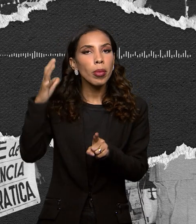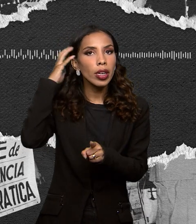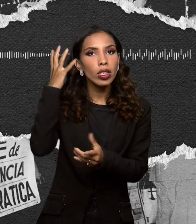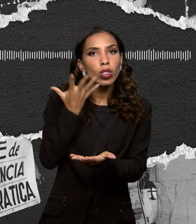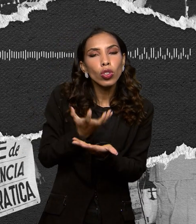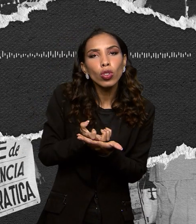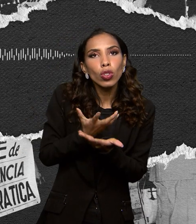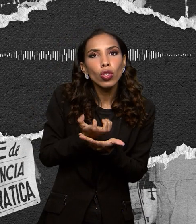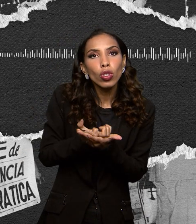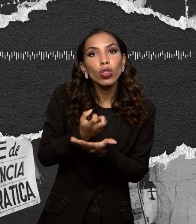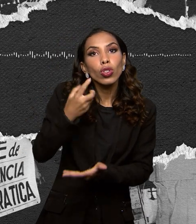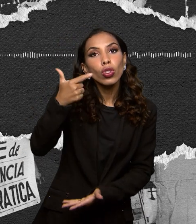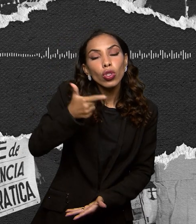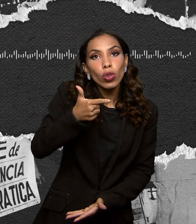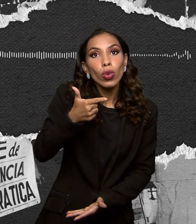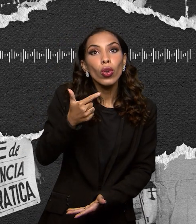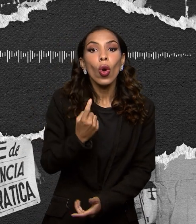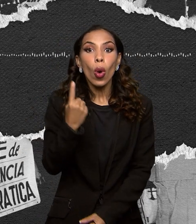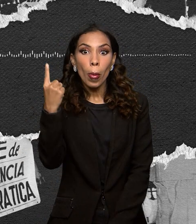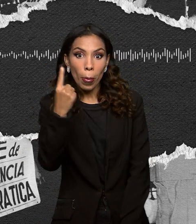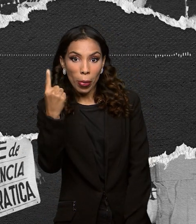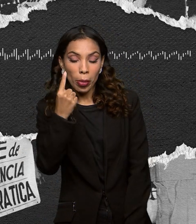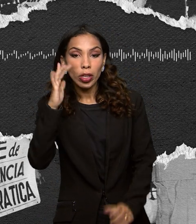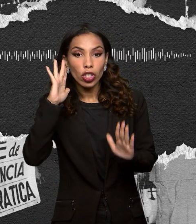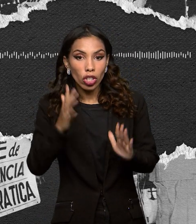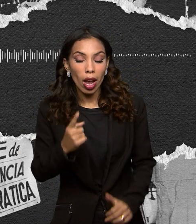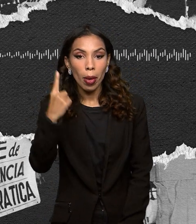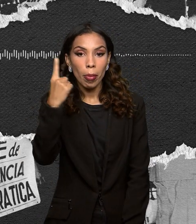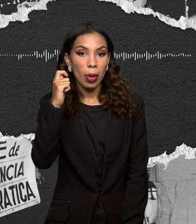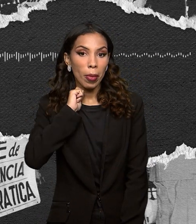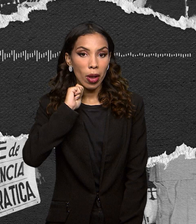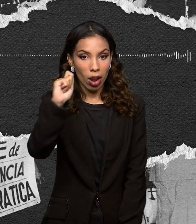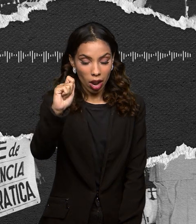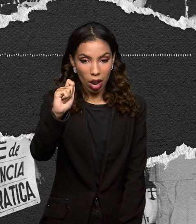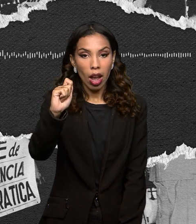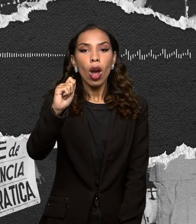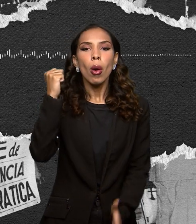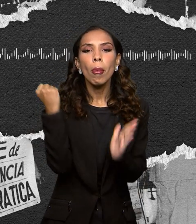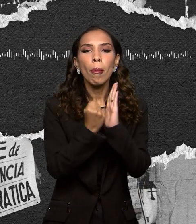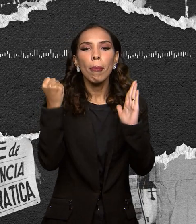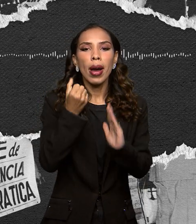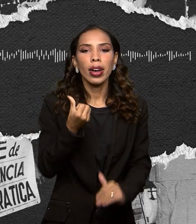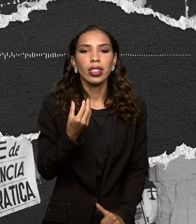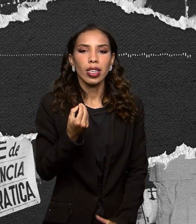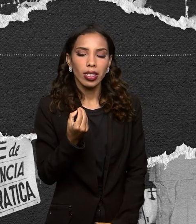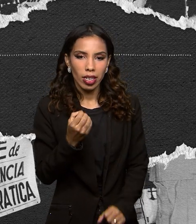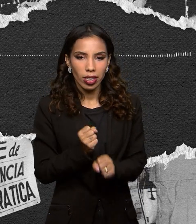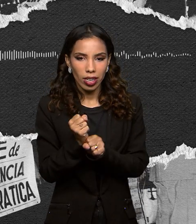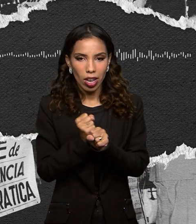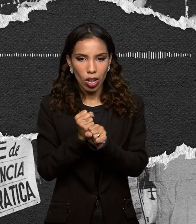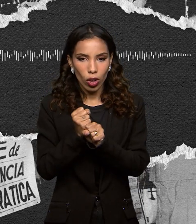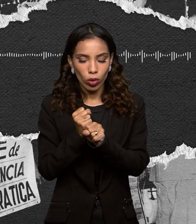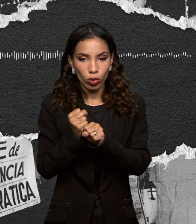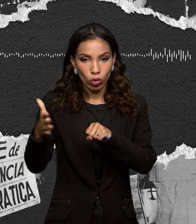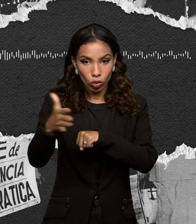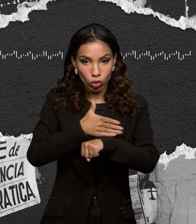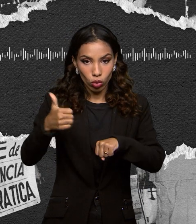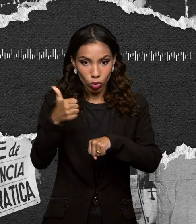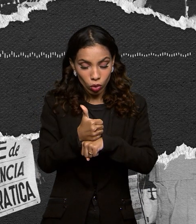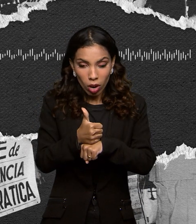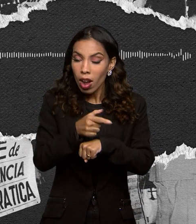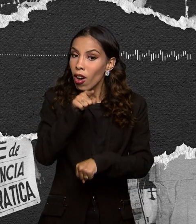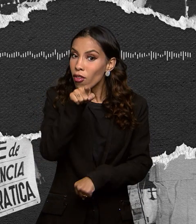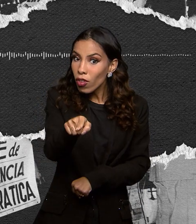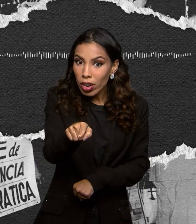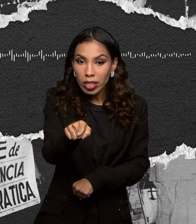quinta-feira. Com exceção do primeiro, que foi lançado no dia 1º de abril para marcar os 60 anos do golpe. Se você ainda